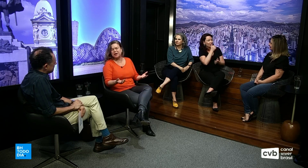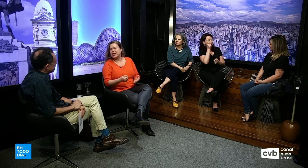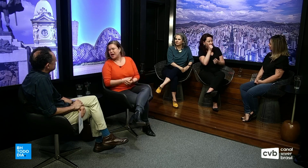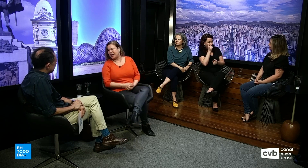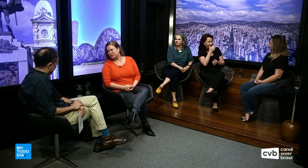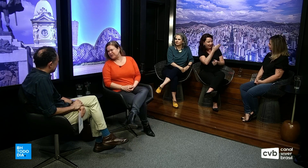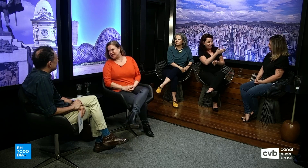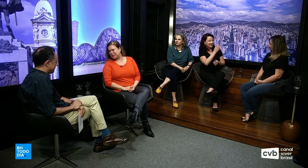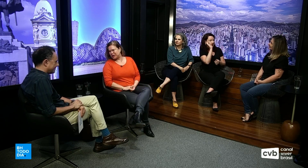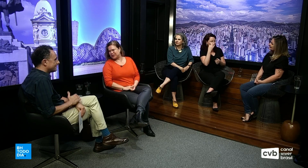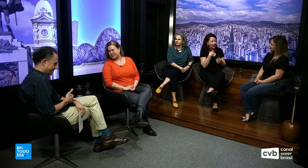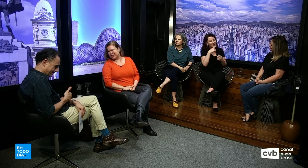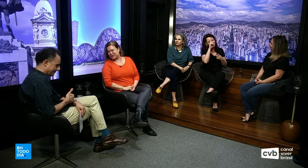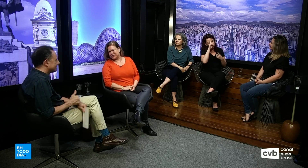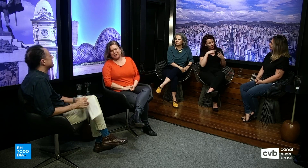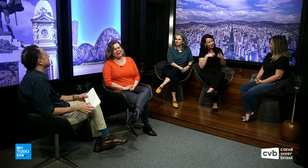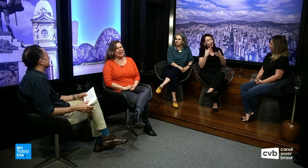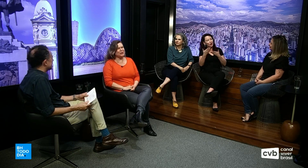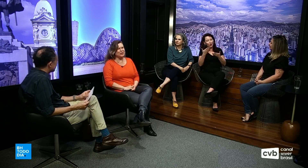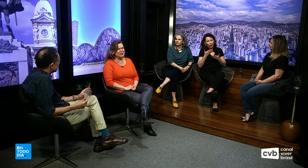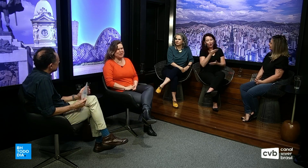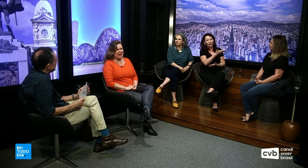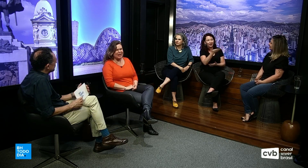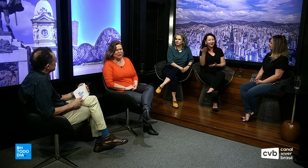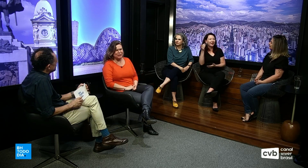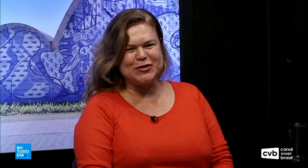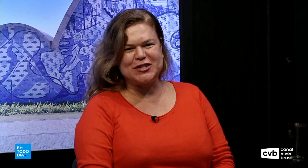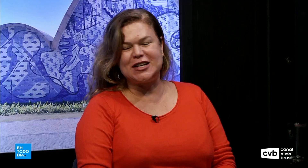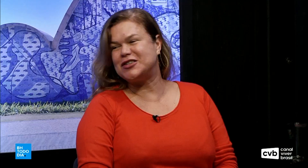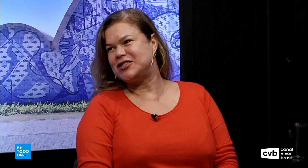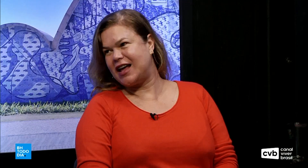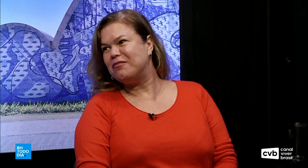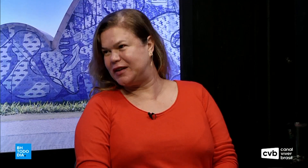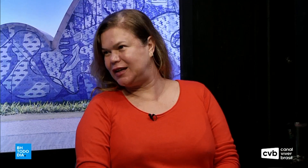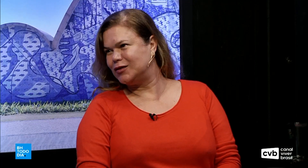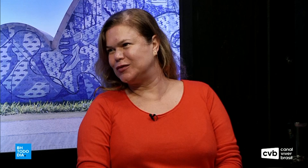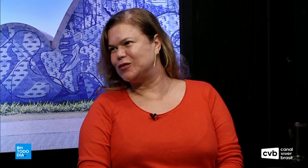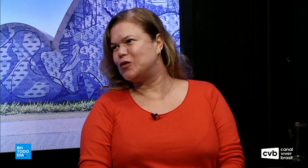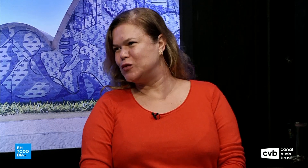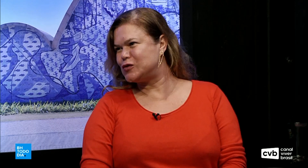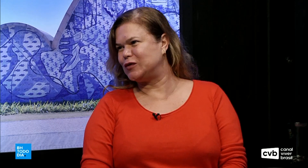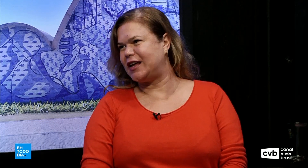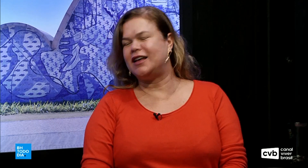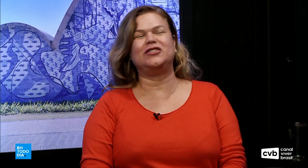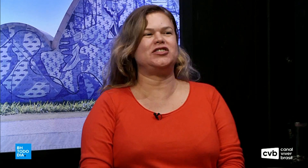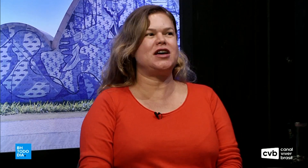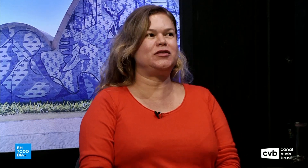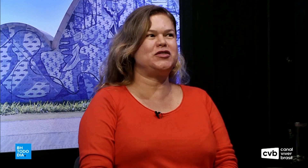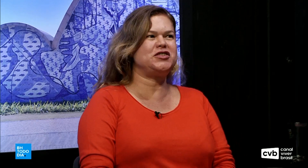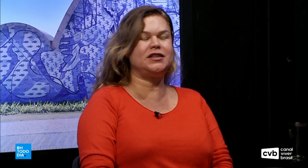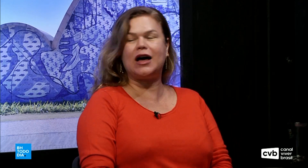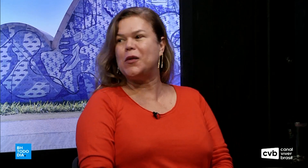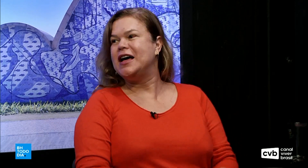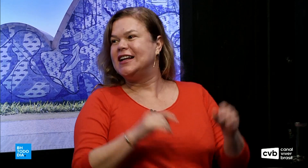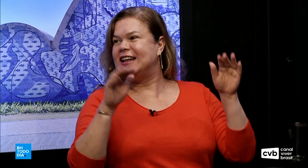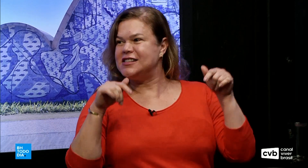aproveitar para convidar os espectadores do BH todo dia, e a gente está abrindo um curso, né, de teatro digital nas